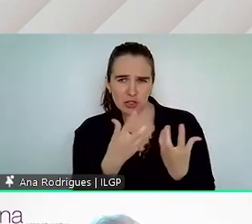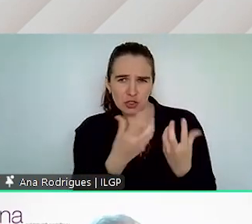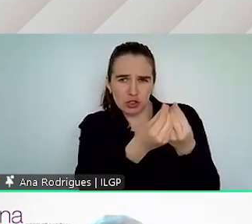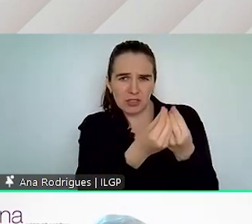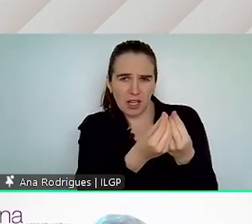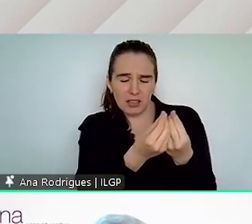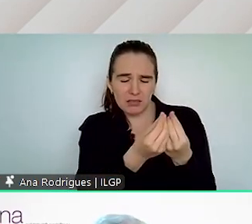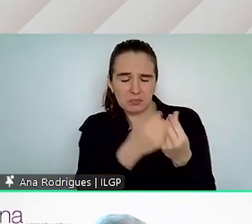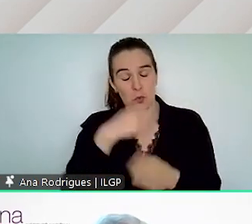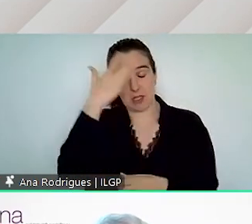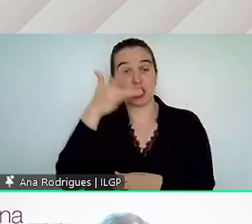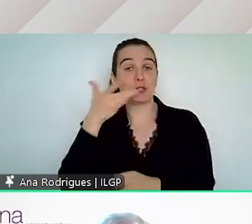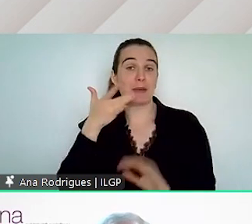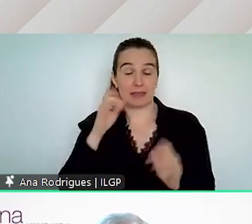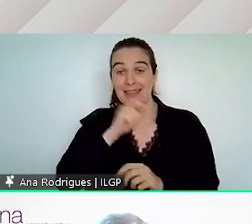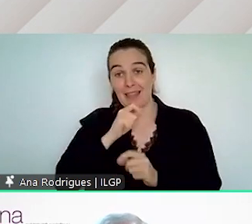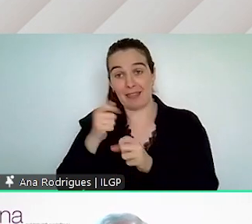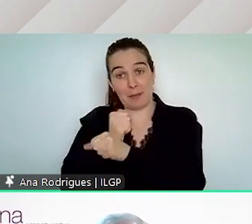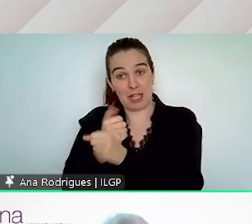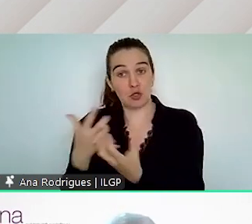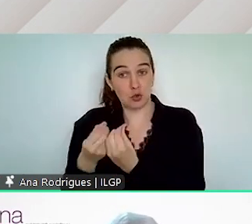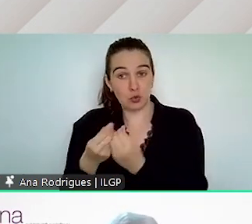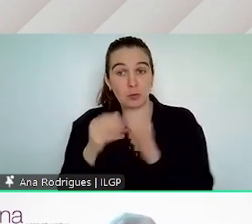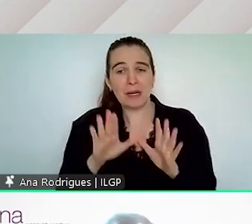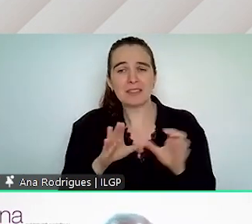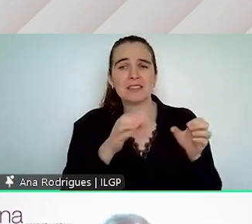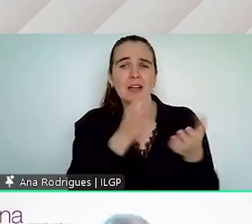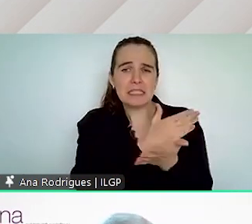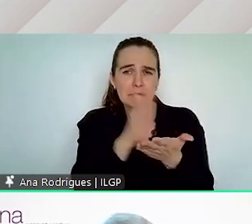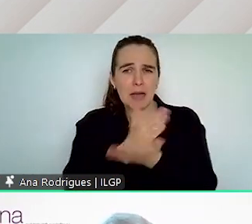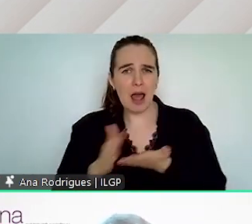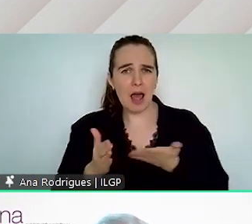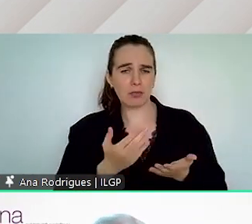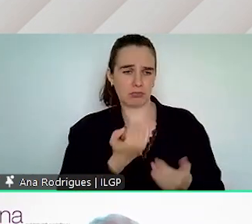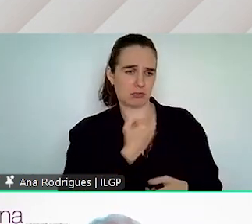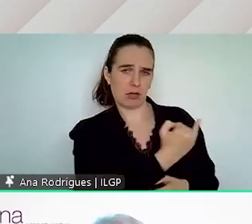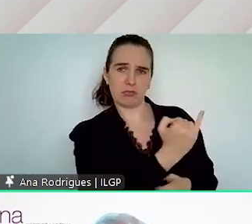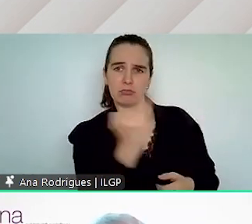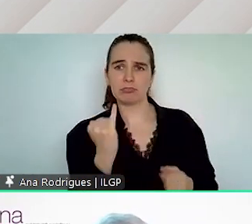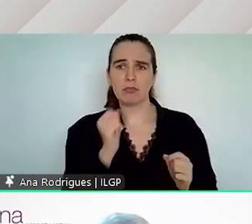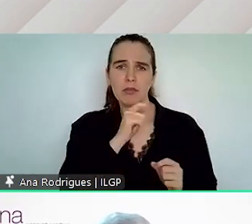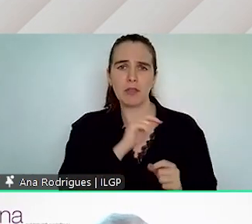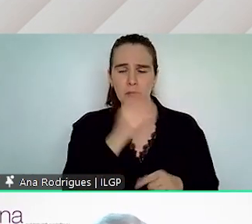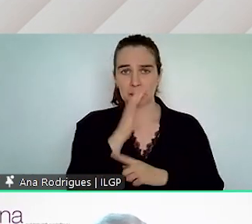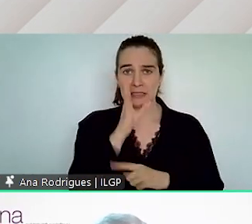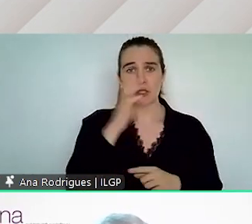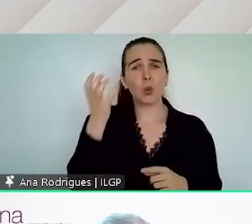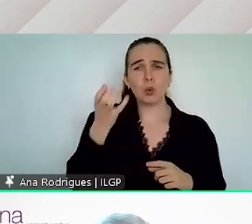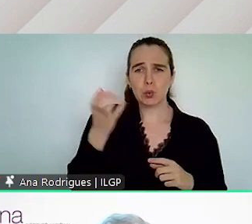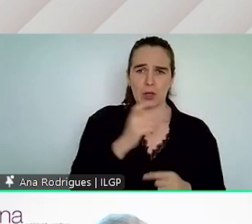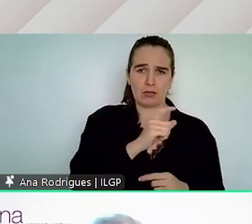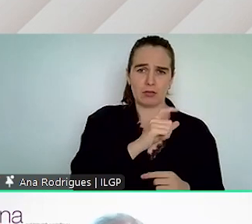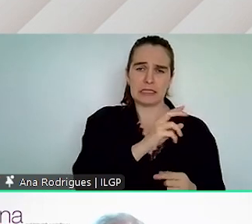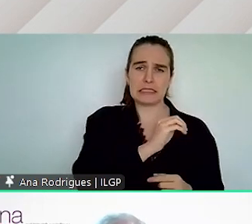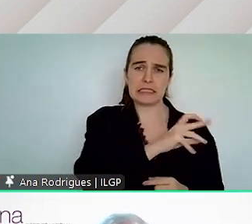penso que é um erro. Cada uma dessas organizações tinha e tem uma cultura própria. Por exemplo, a cultura de São Francisco Xavier é diferente da do EGAS.